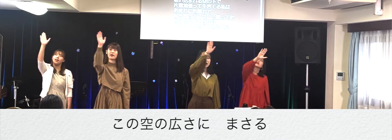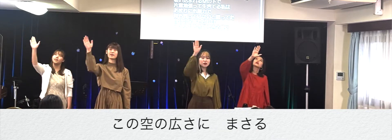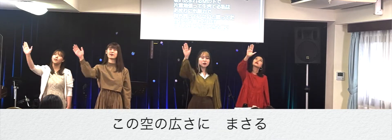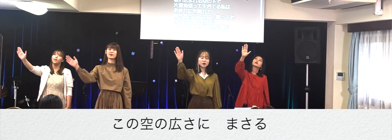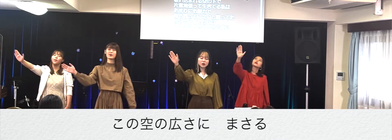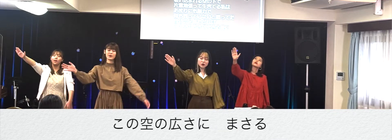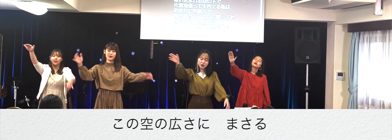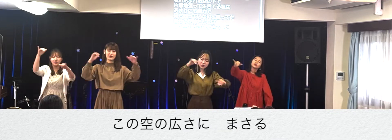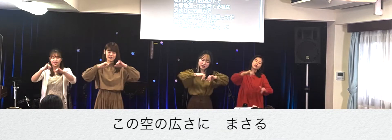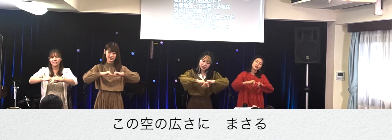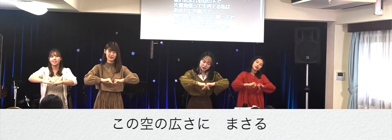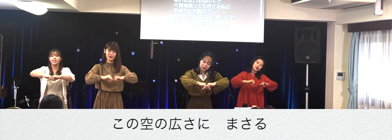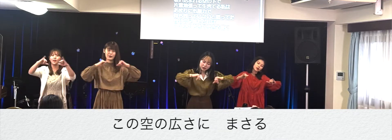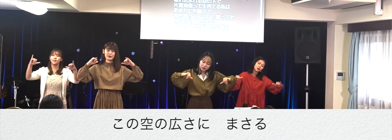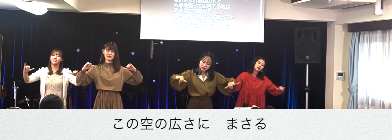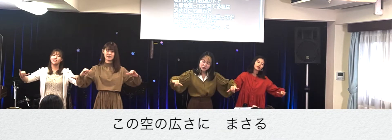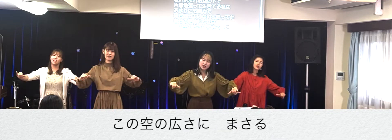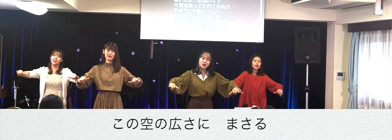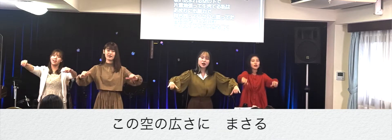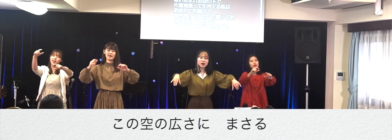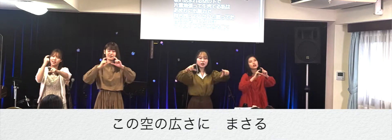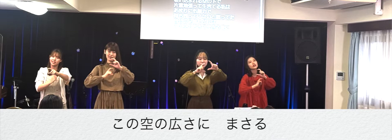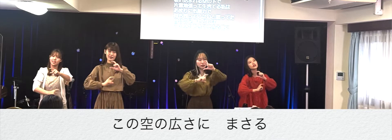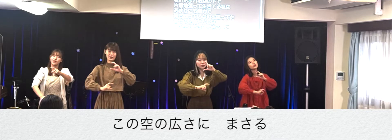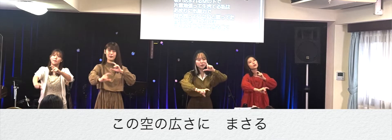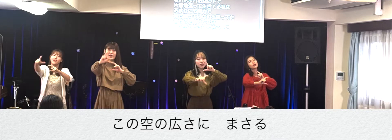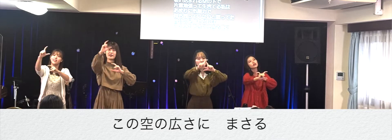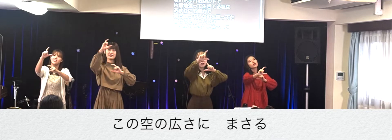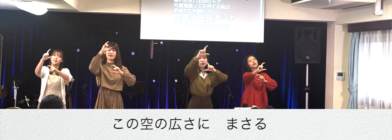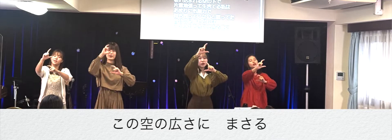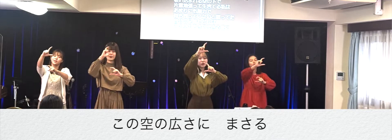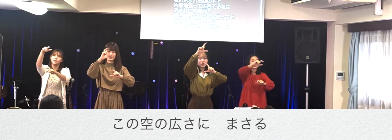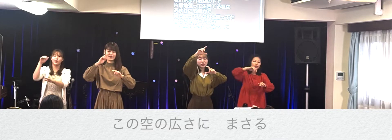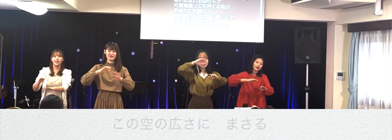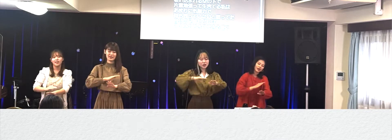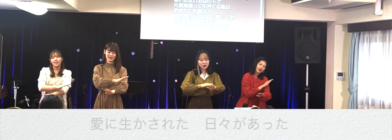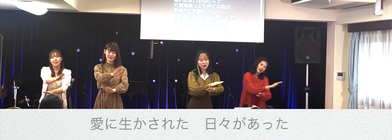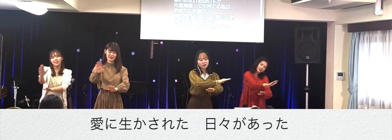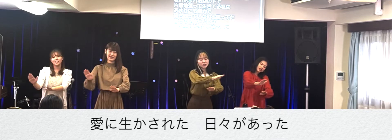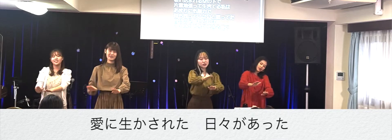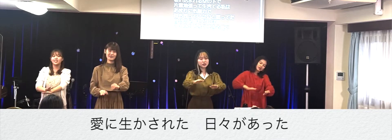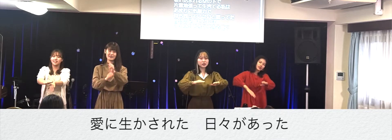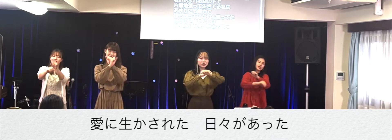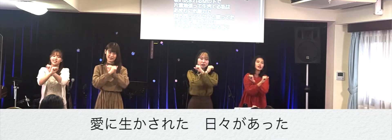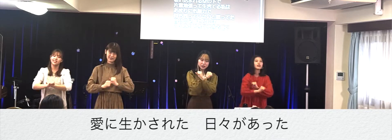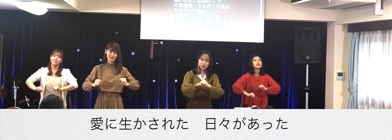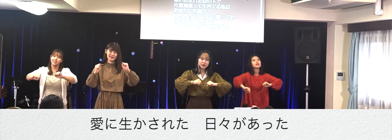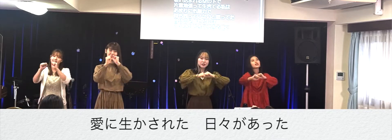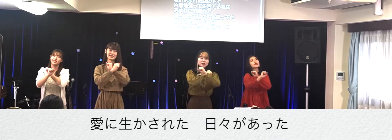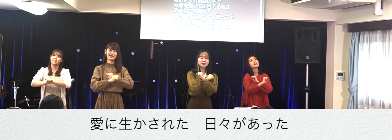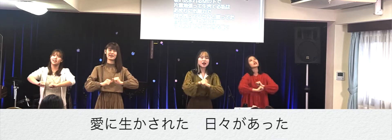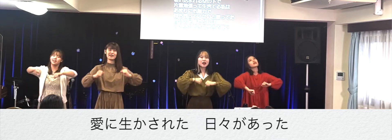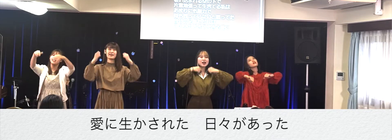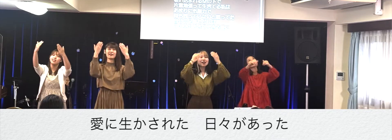の広さに勝る愛に生かされ